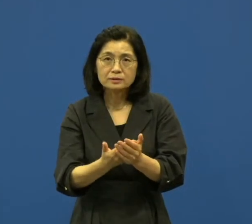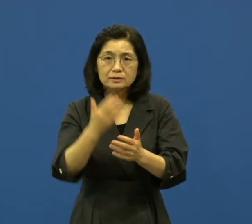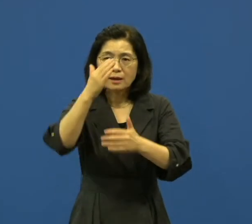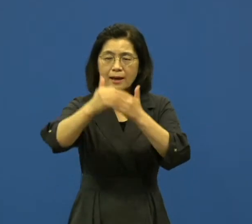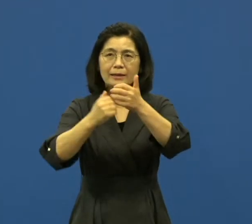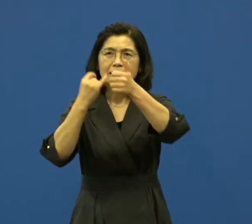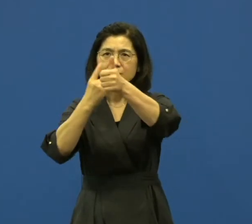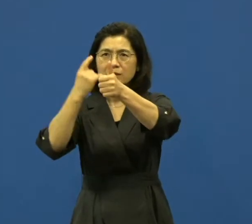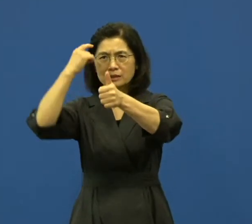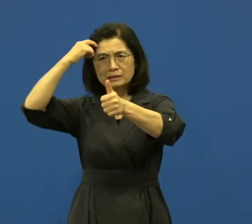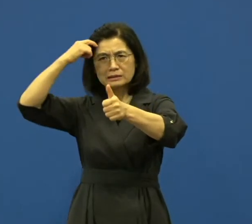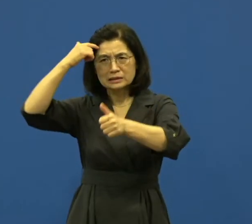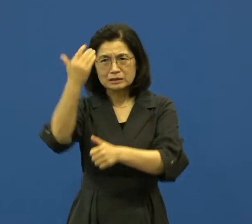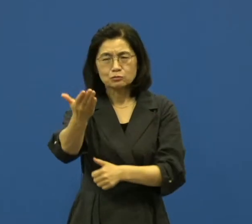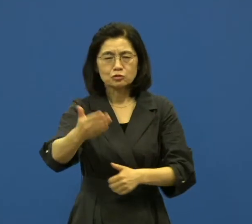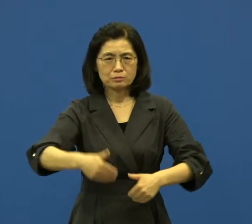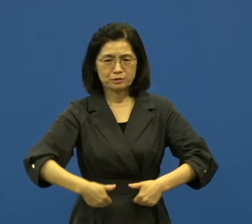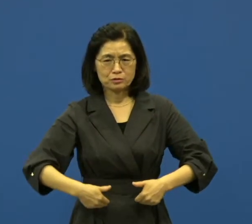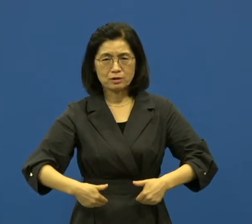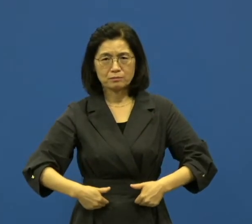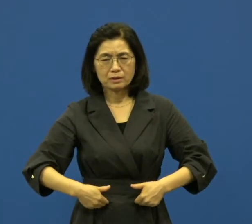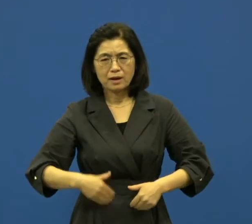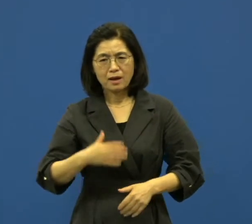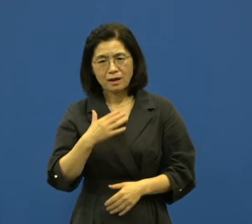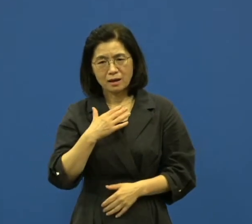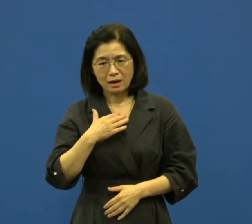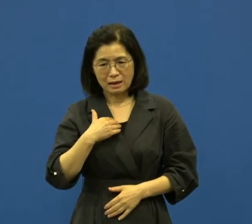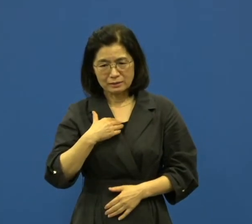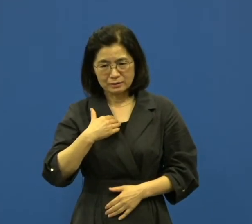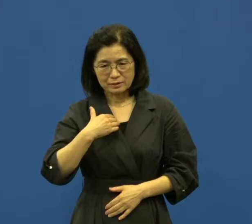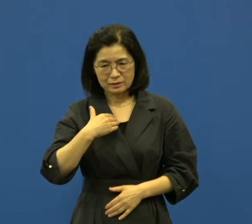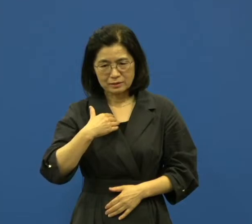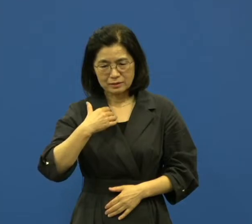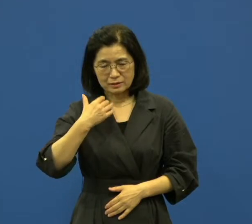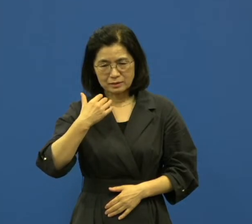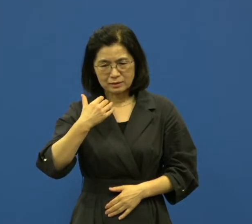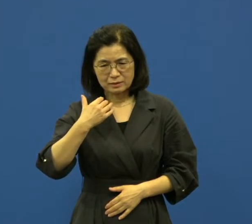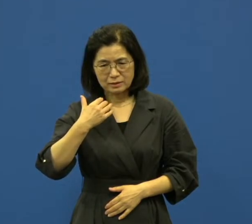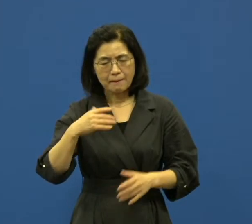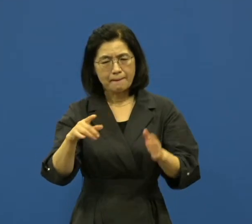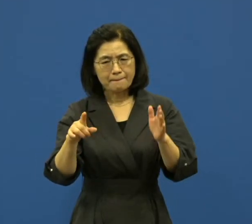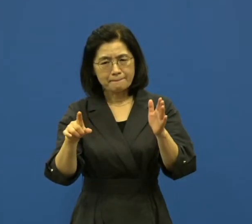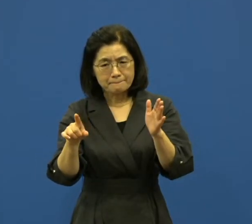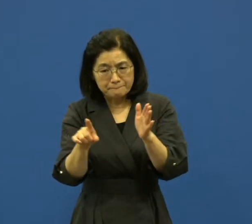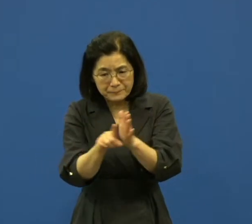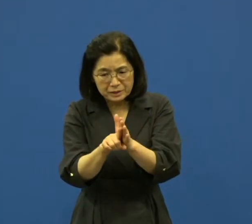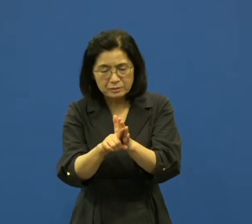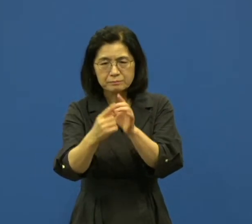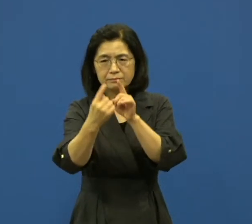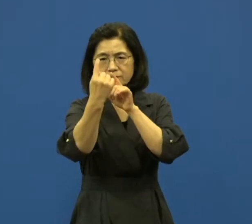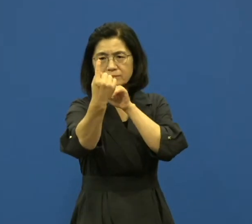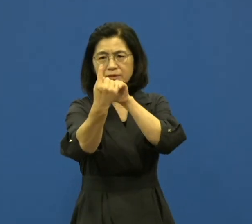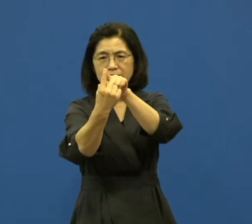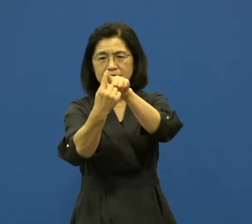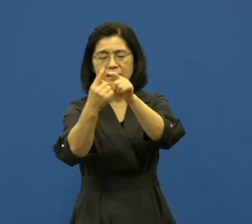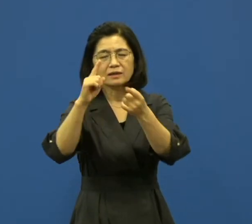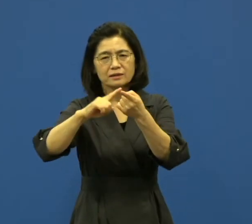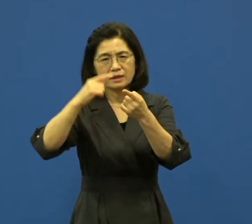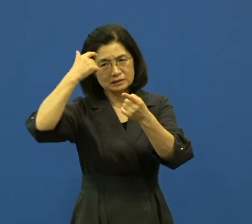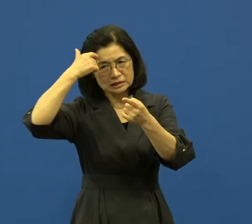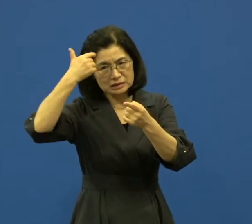필요합니다. 나는 무엇을 믿는가? 믿음의 대상에 대한 분명한 질문을 해야 합니다. 모세가